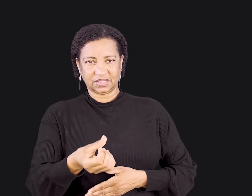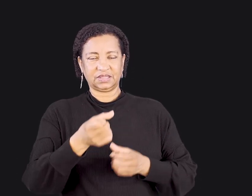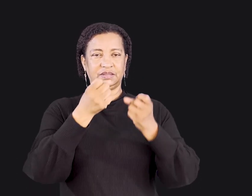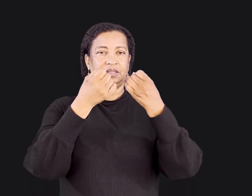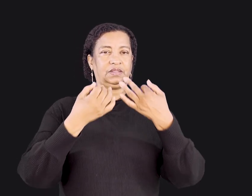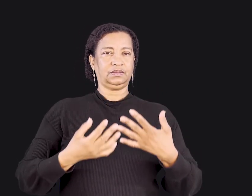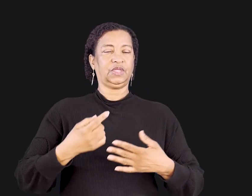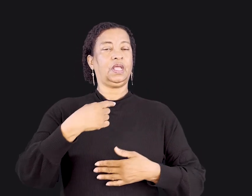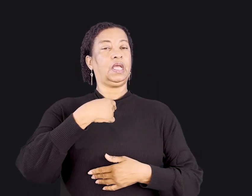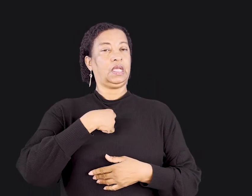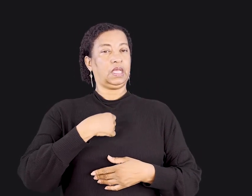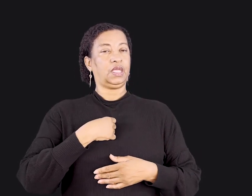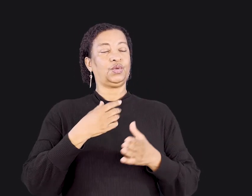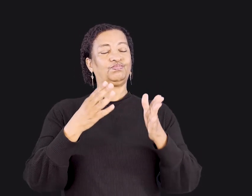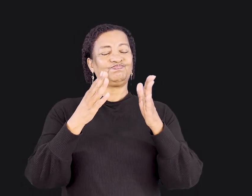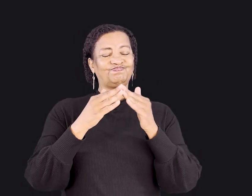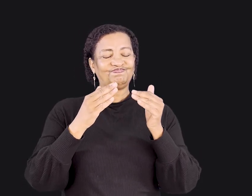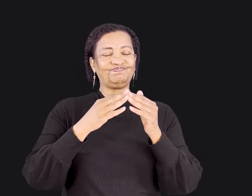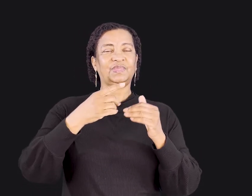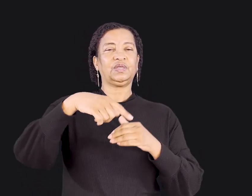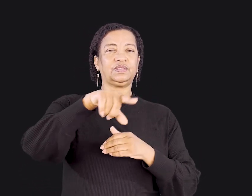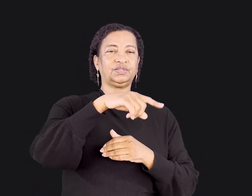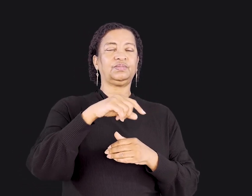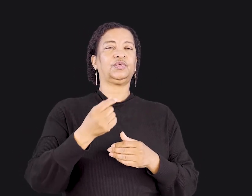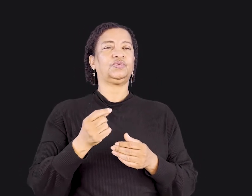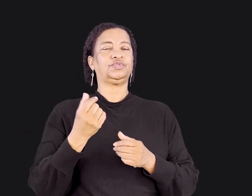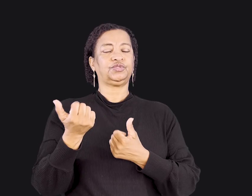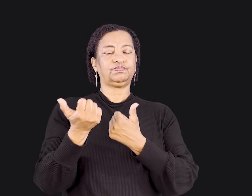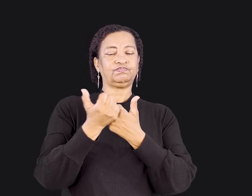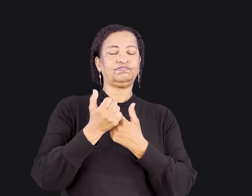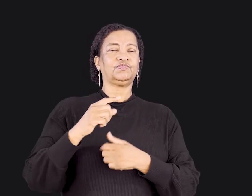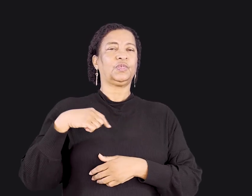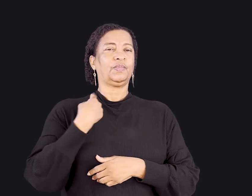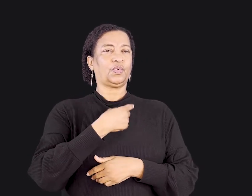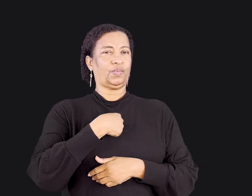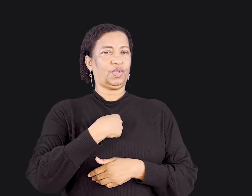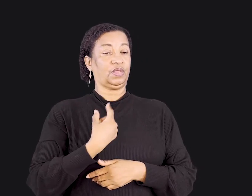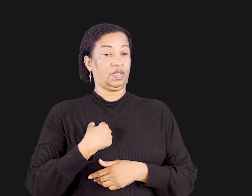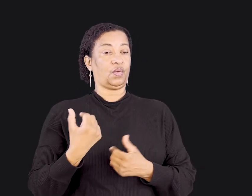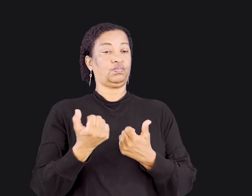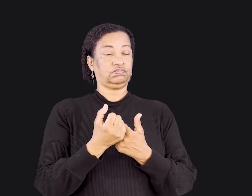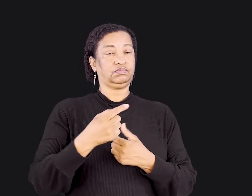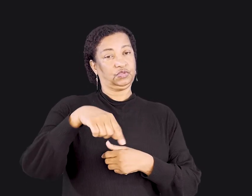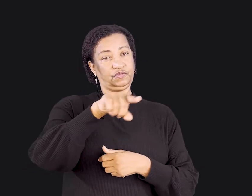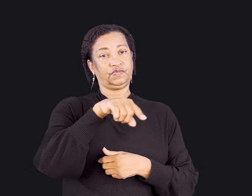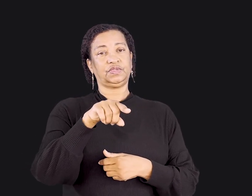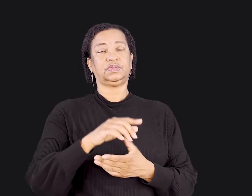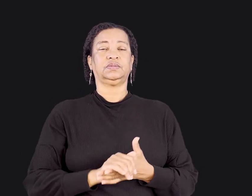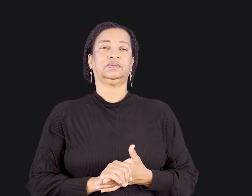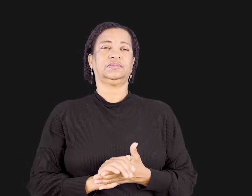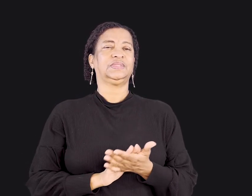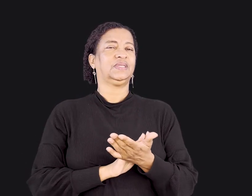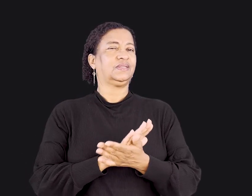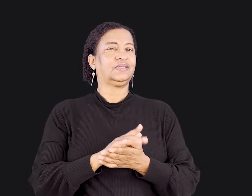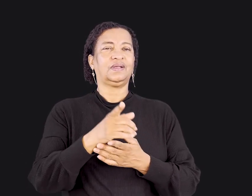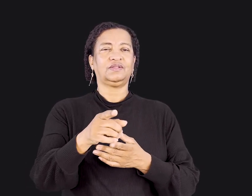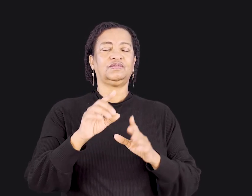assim: Eu lhes suplico, irmãos, que se tornem como eu, pois eu me tornei como vocês. Em nada vocês me